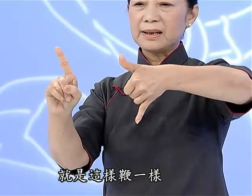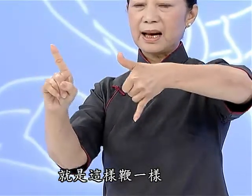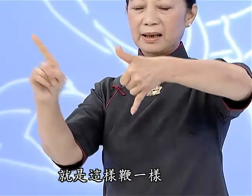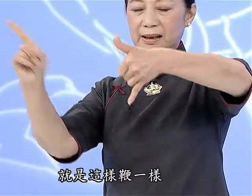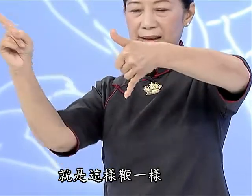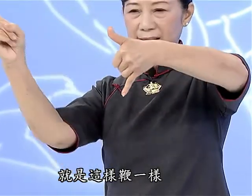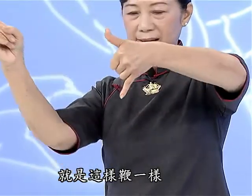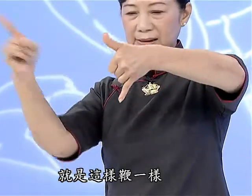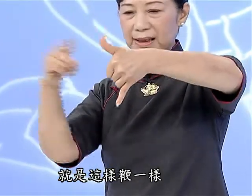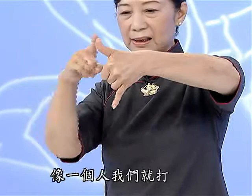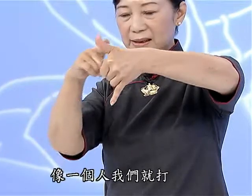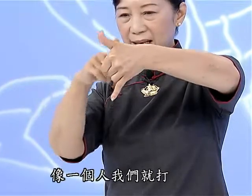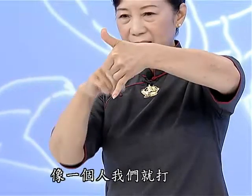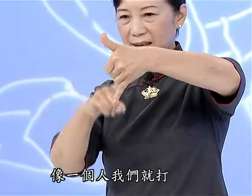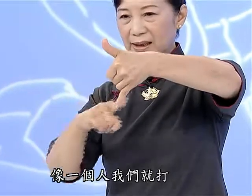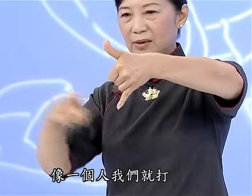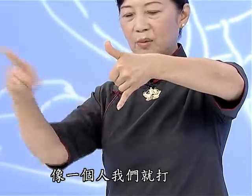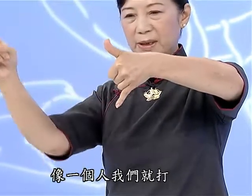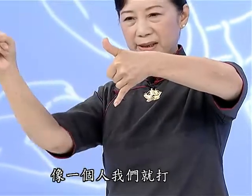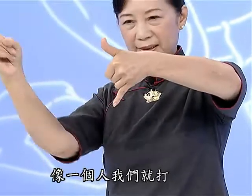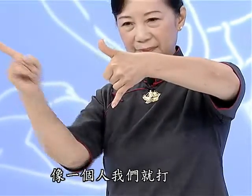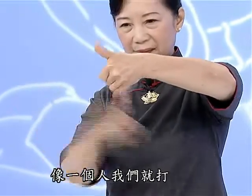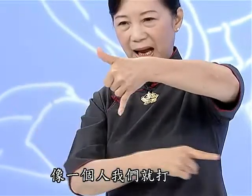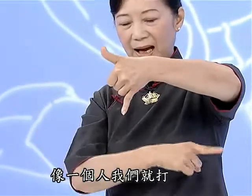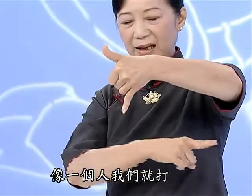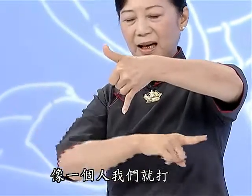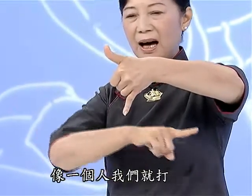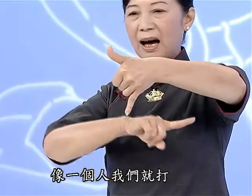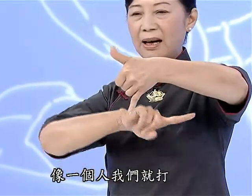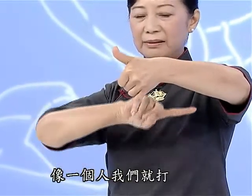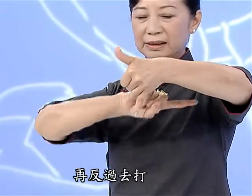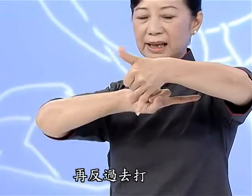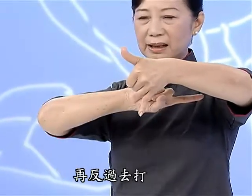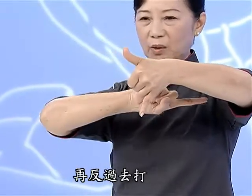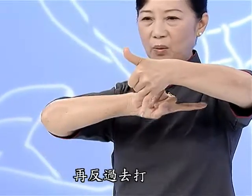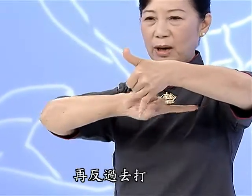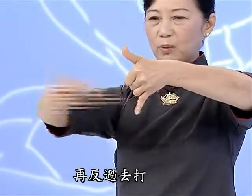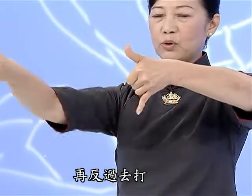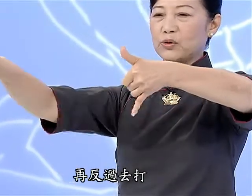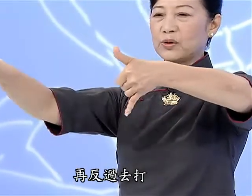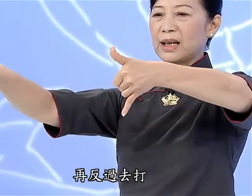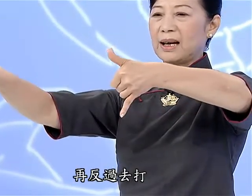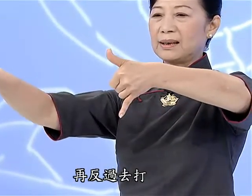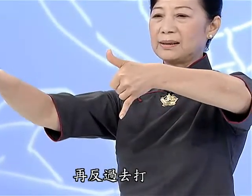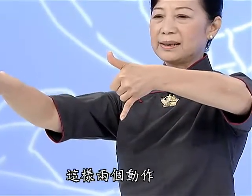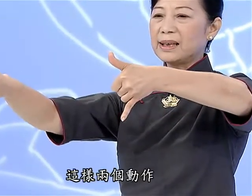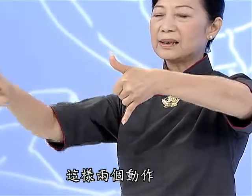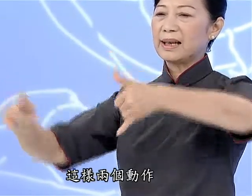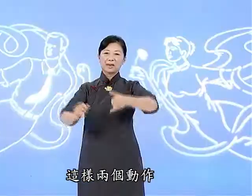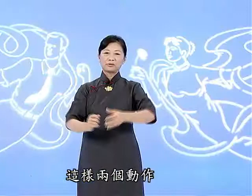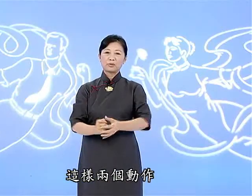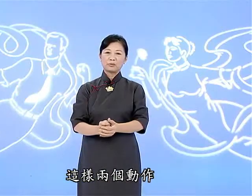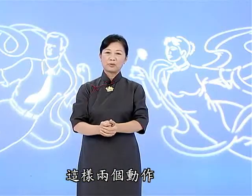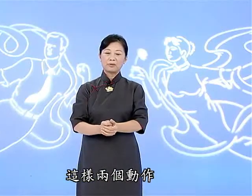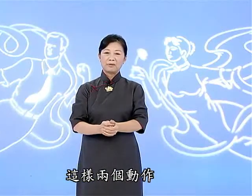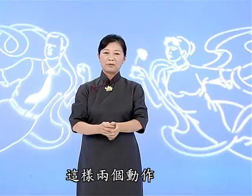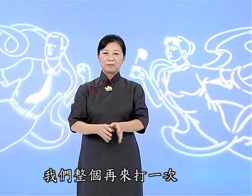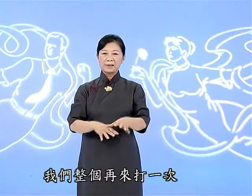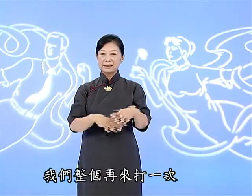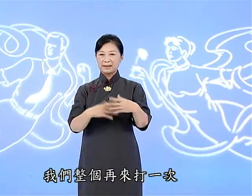样，像一个人，我们在打，好，再反过去打，这样两个动作，我们整个